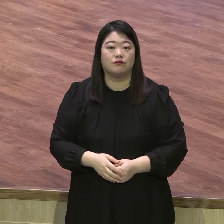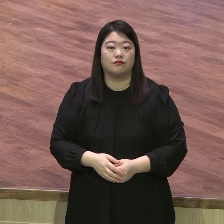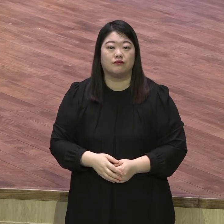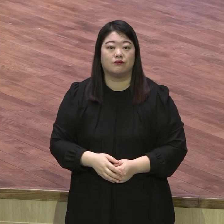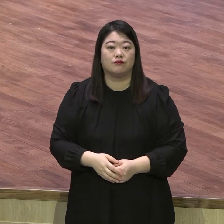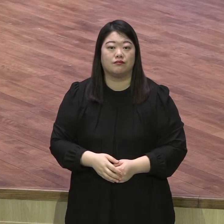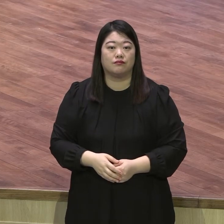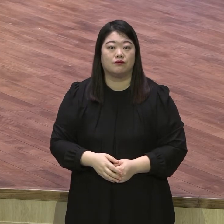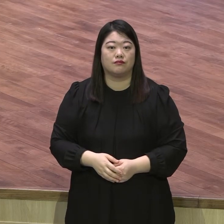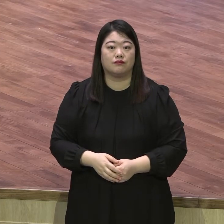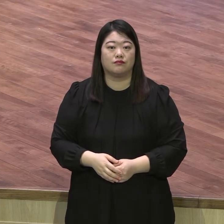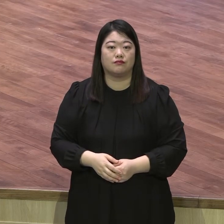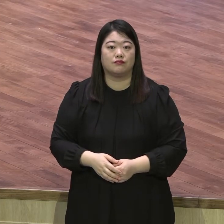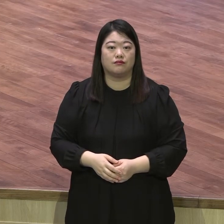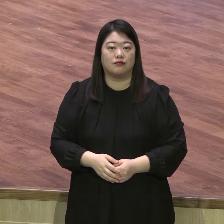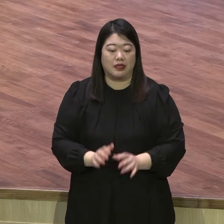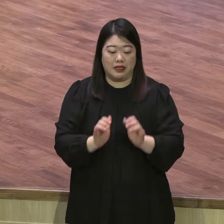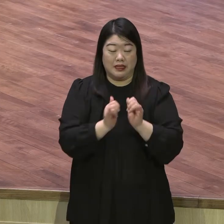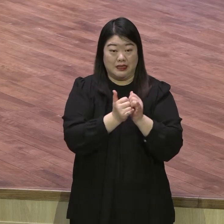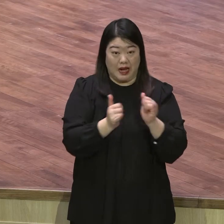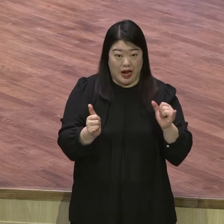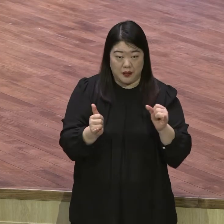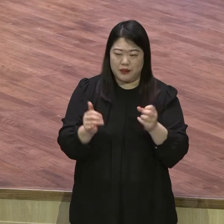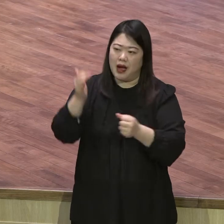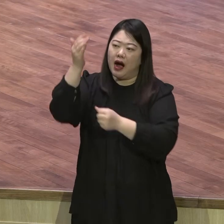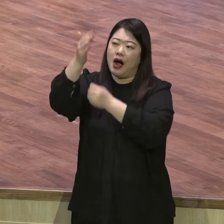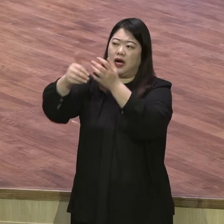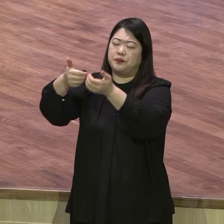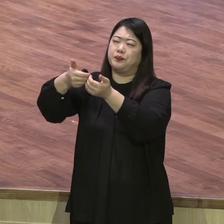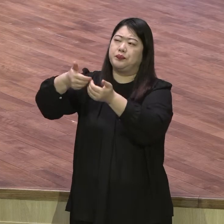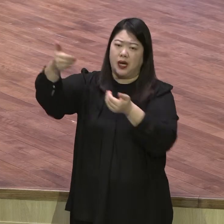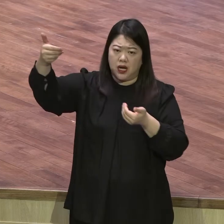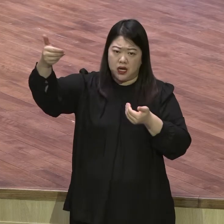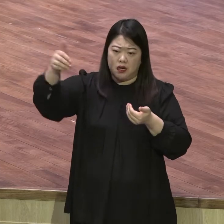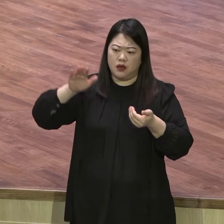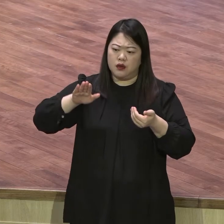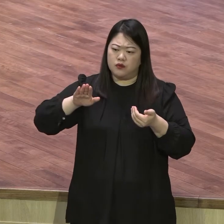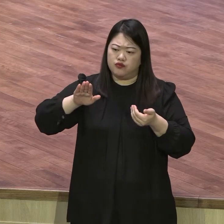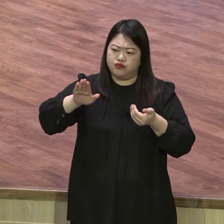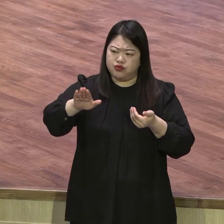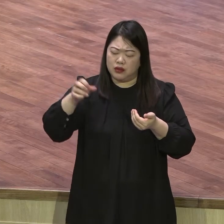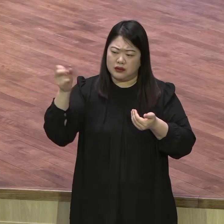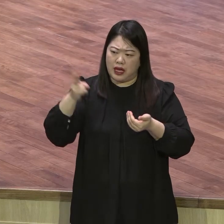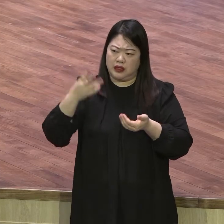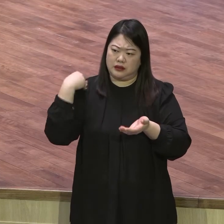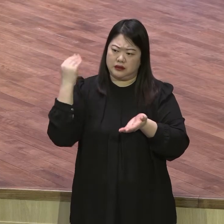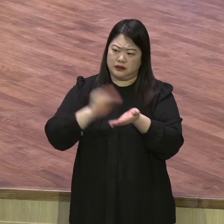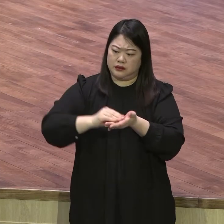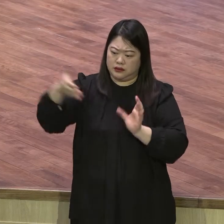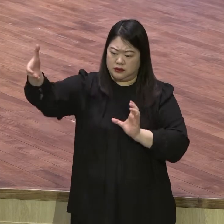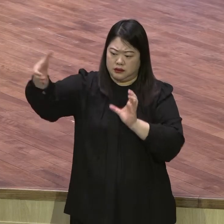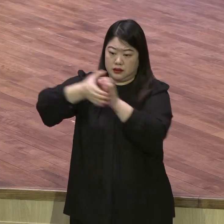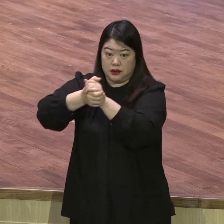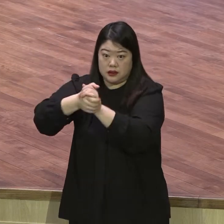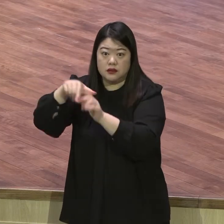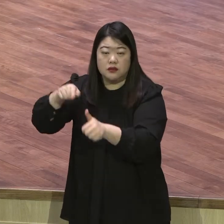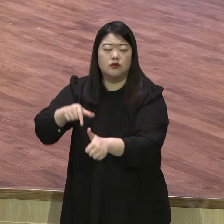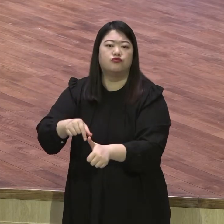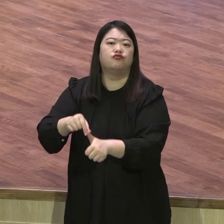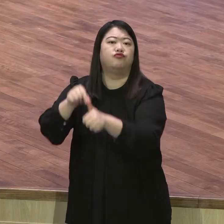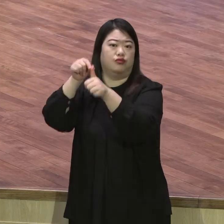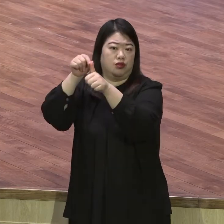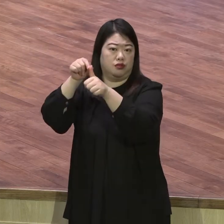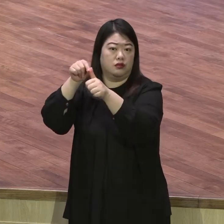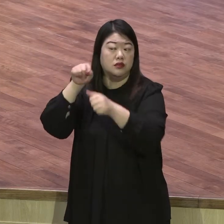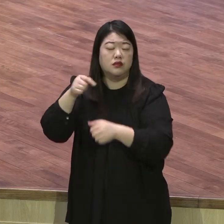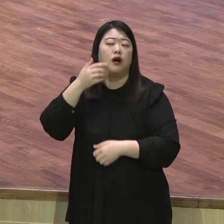하나님 또는 인간은 다시 하나님을 만난 화해시키는 것이 구속사의 핵심이고